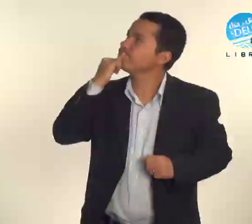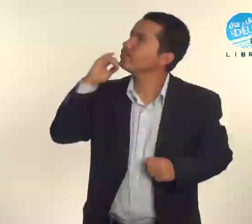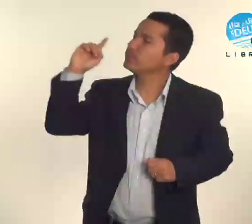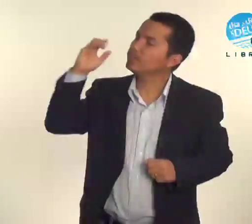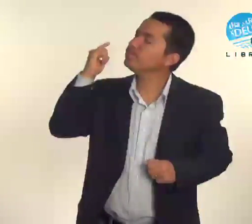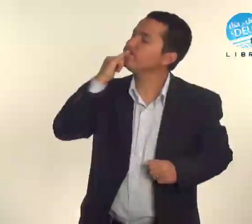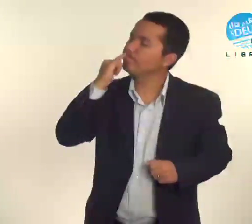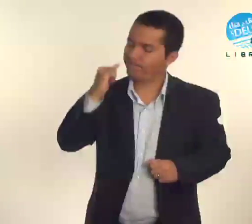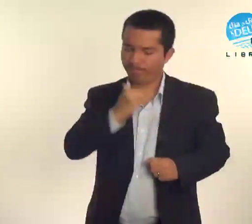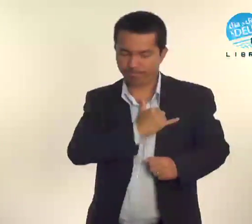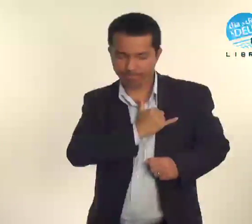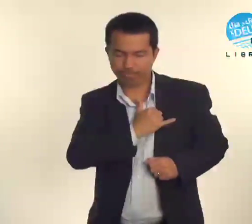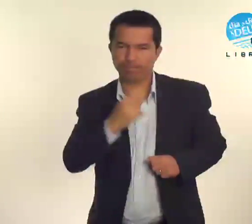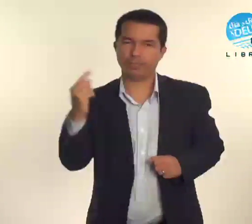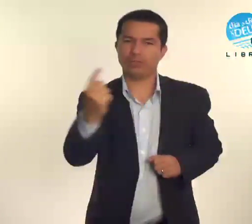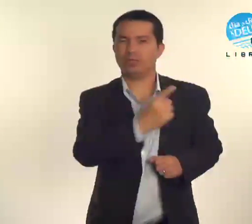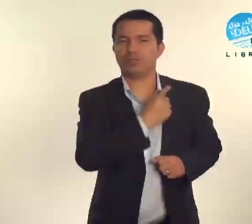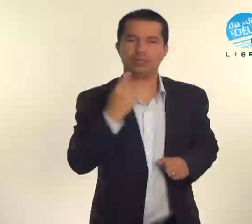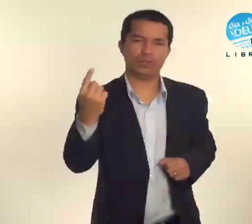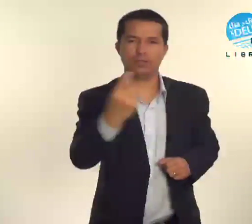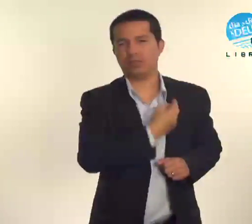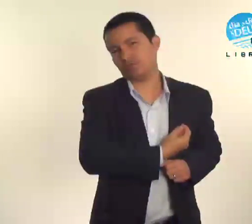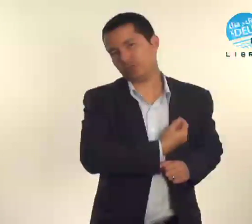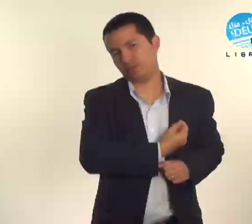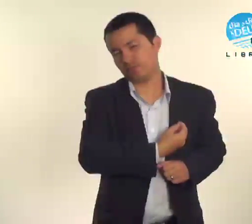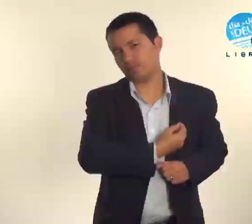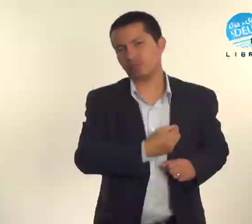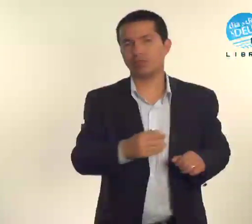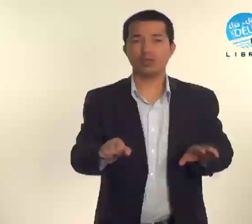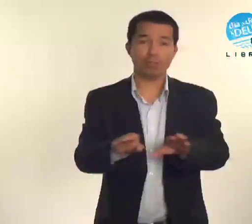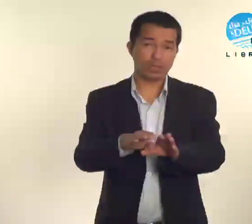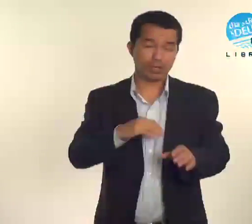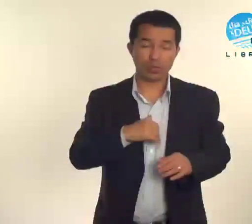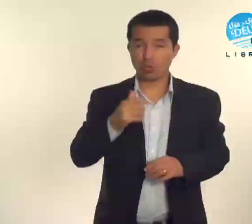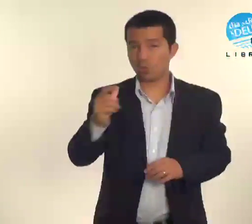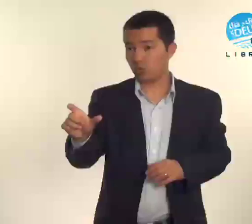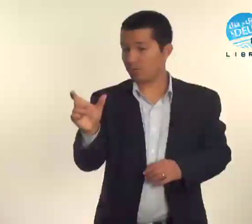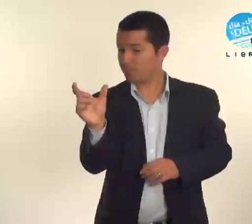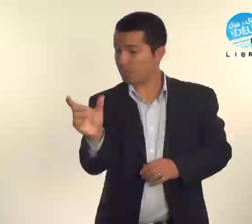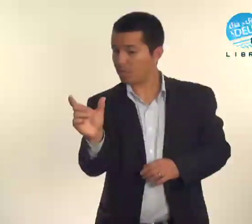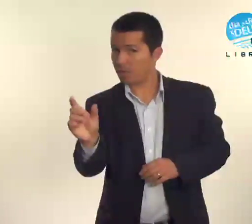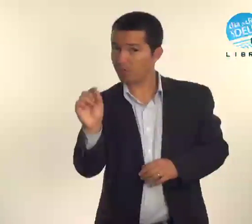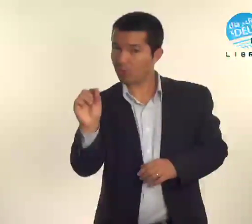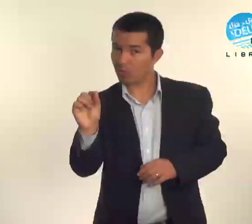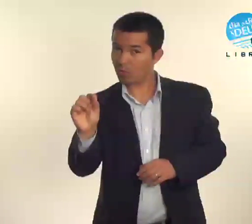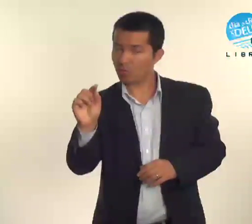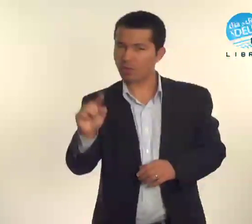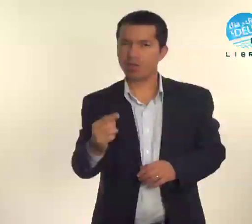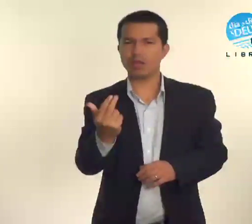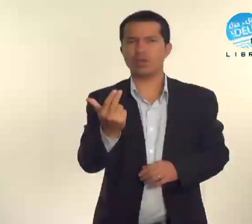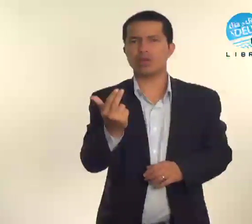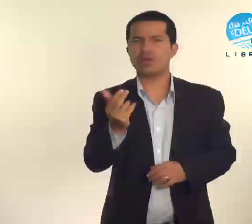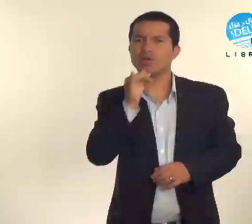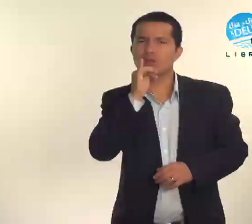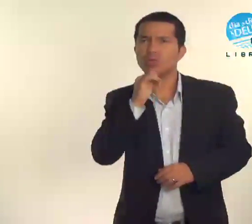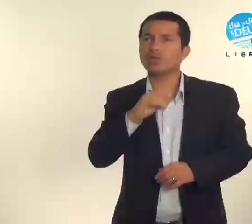é uma palavrinha grega aqui, chata de dizer, parabases, tá? Que significa cruzar